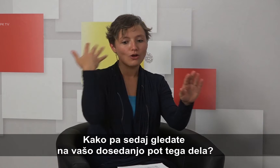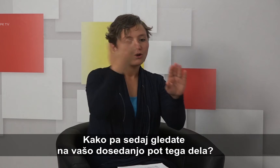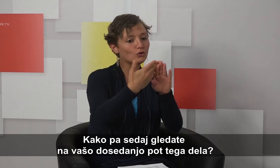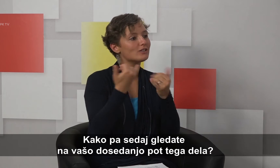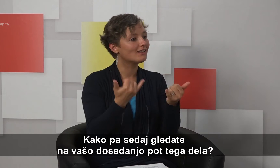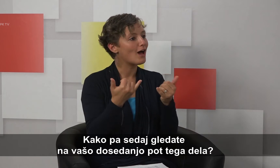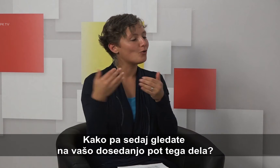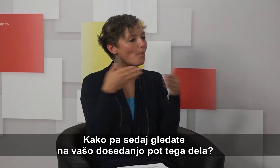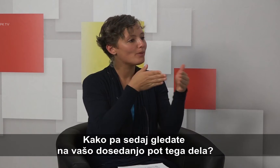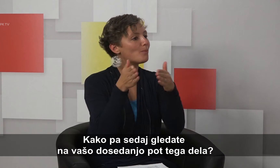Kako pa sedaj